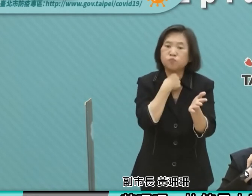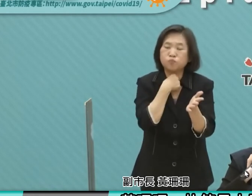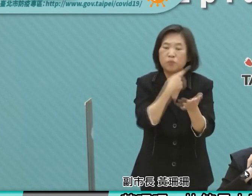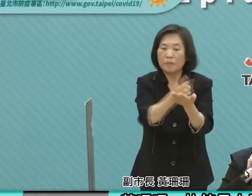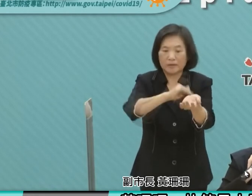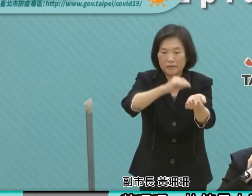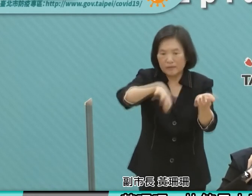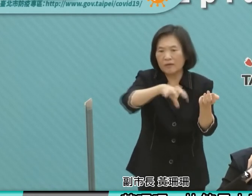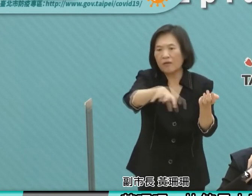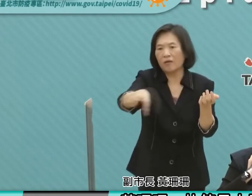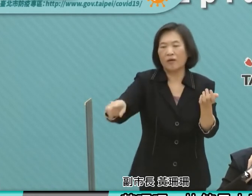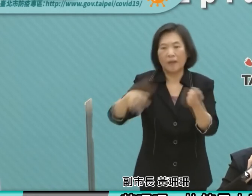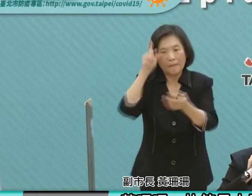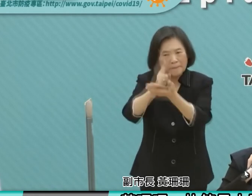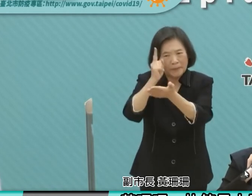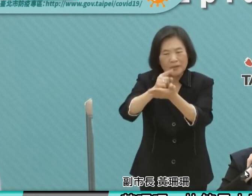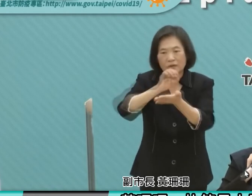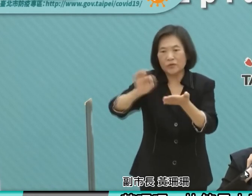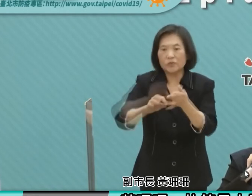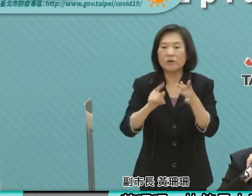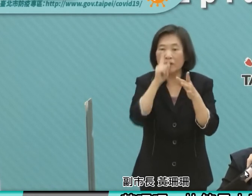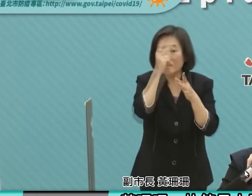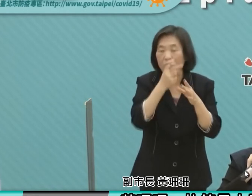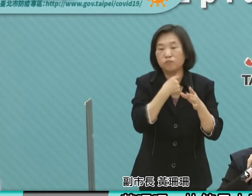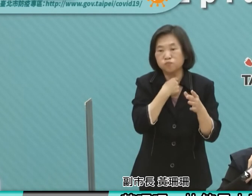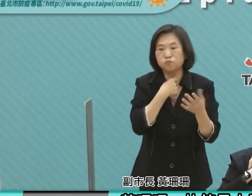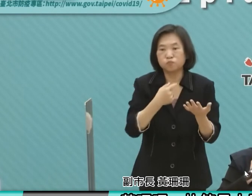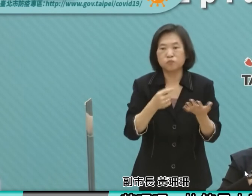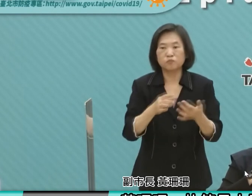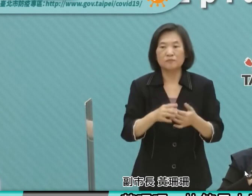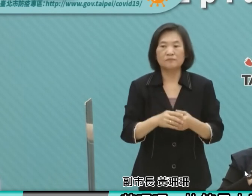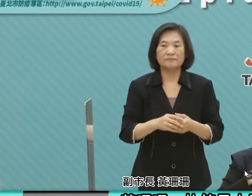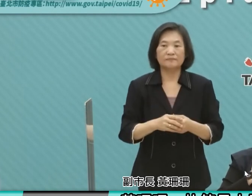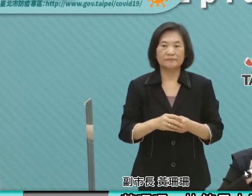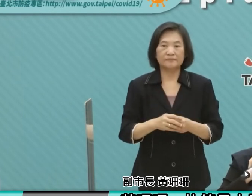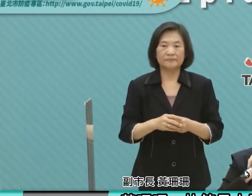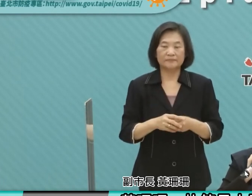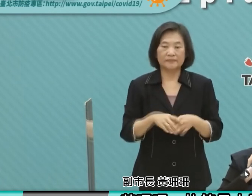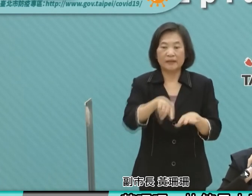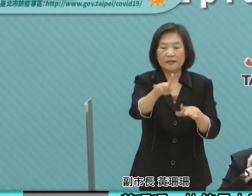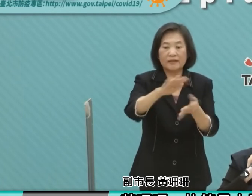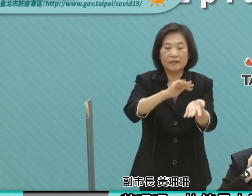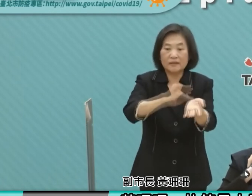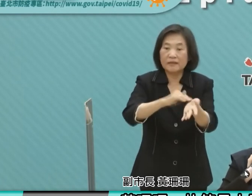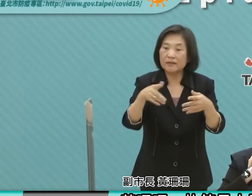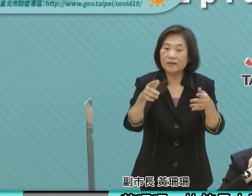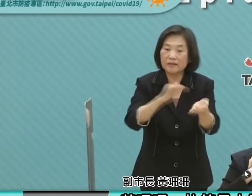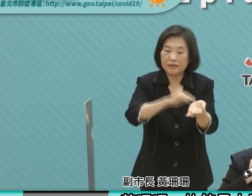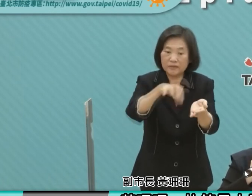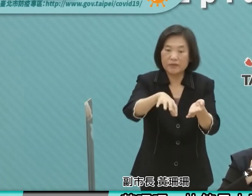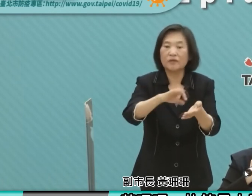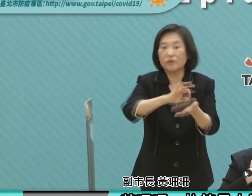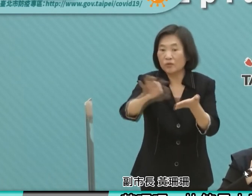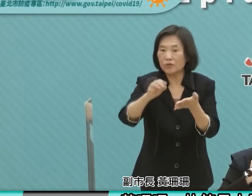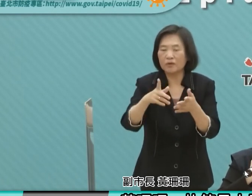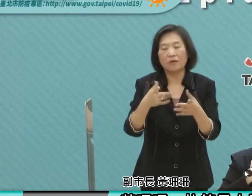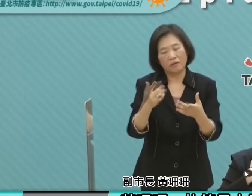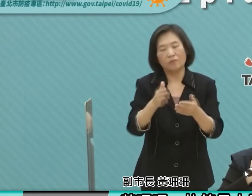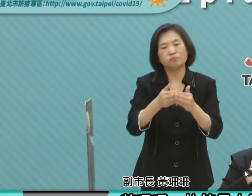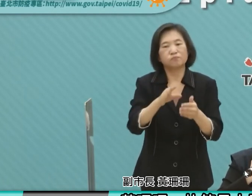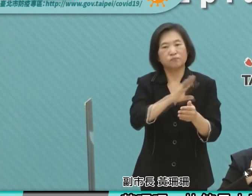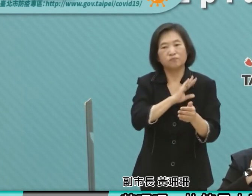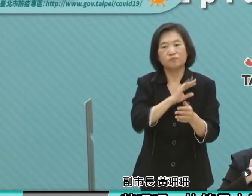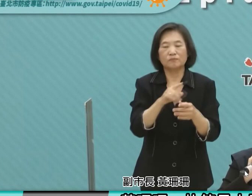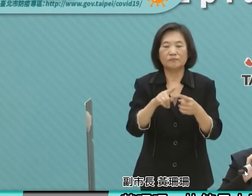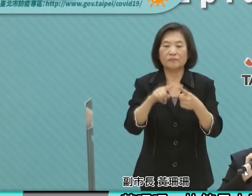就是各大医院每一天很多医疗人员是必须要做快筛， 这些医疗用途也都是需求的。那另外我